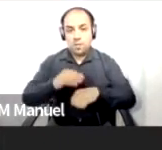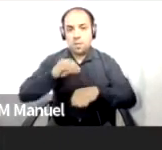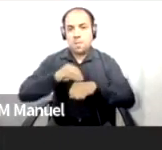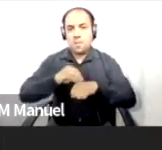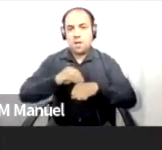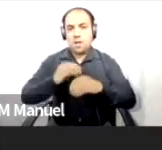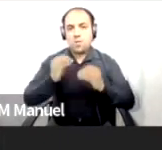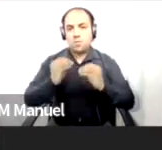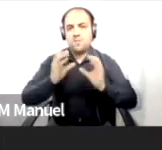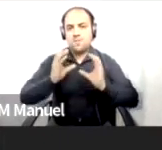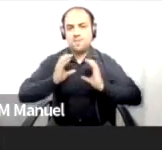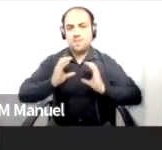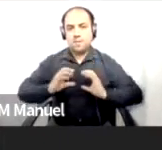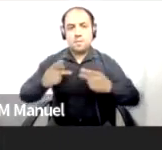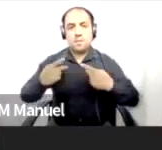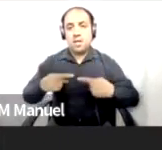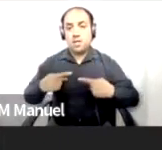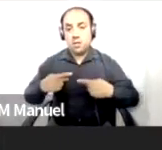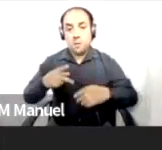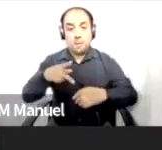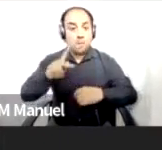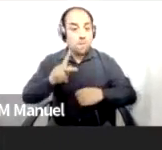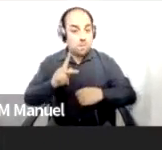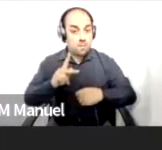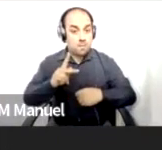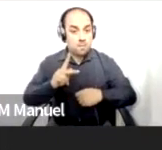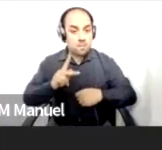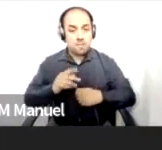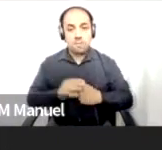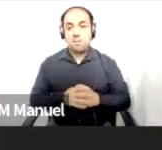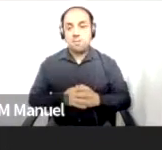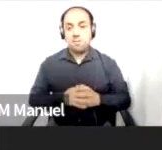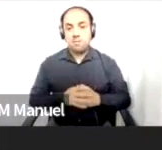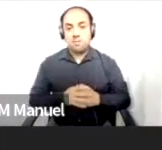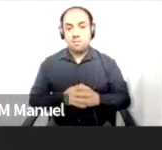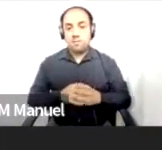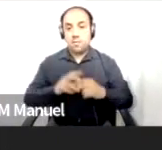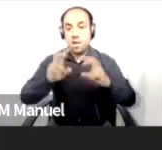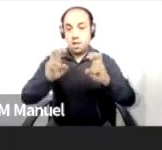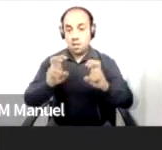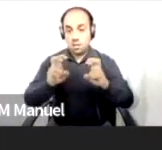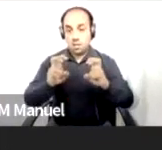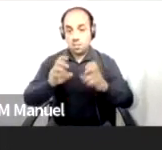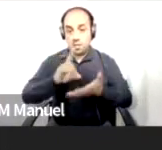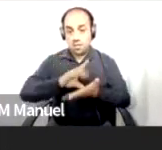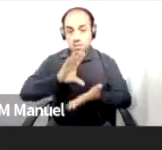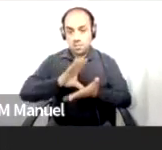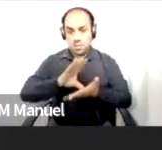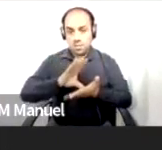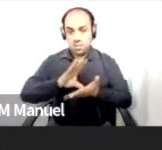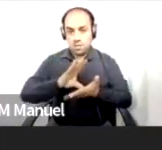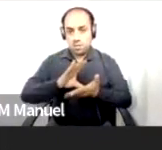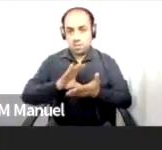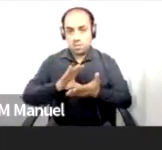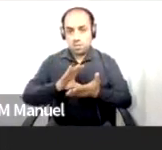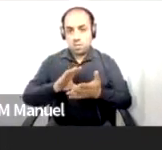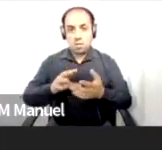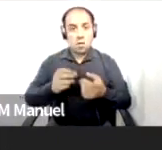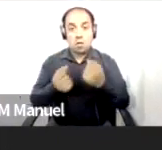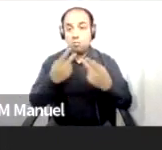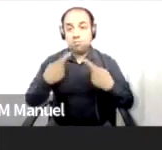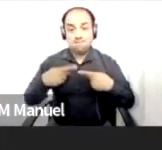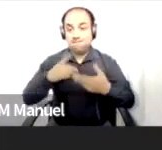de cuerpos, ¿no? Sin embargo, en temas de discapacidad, no cualquier disca puede formar parte